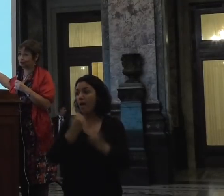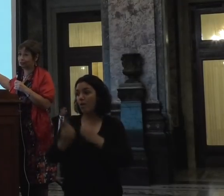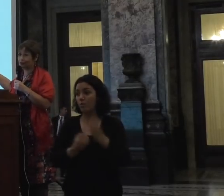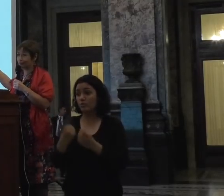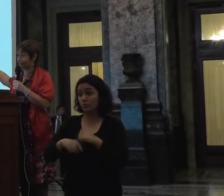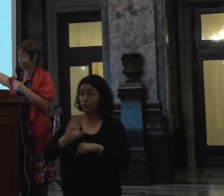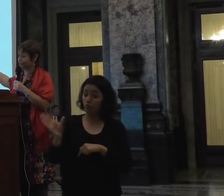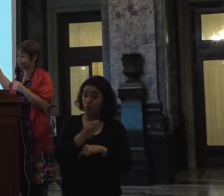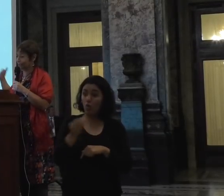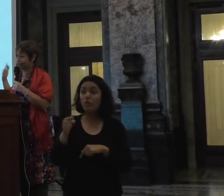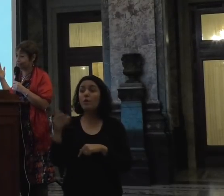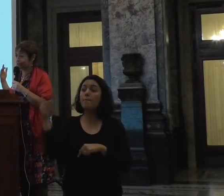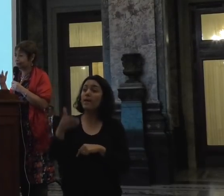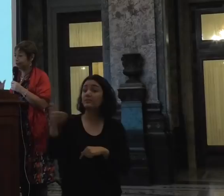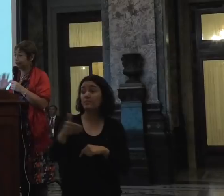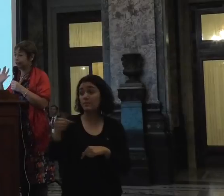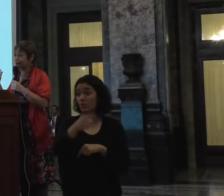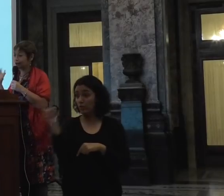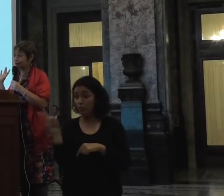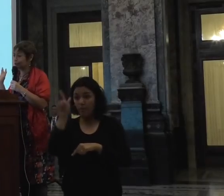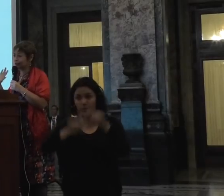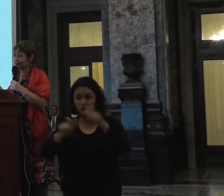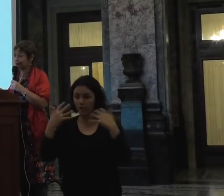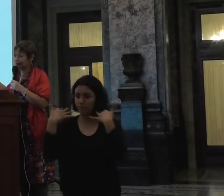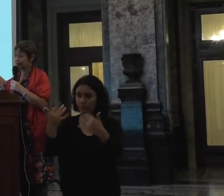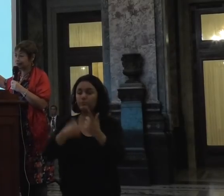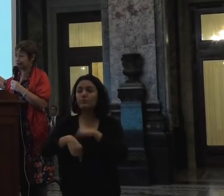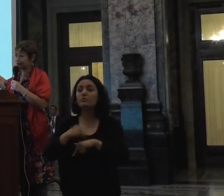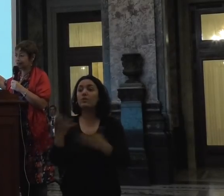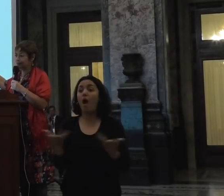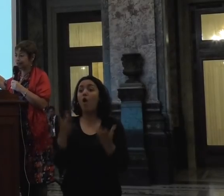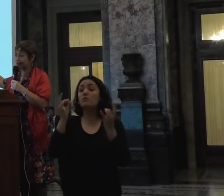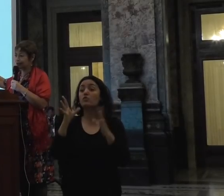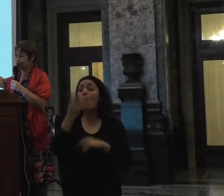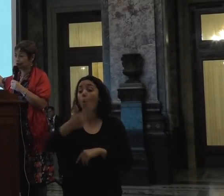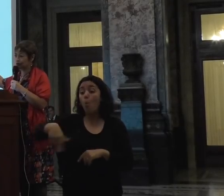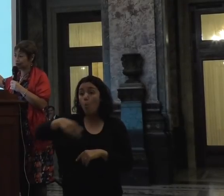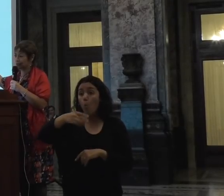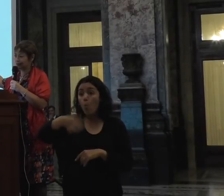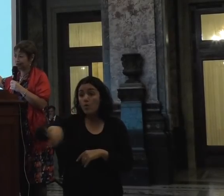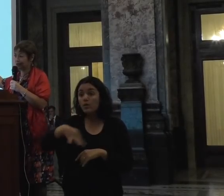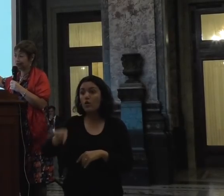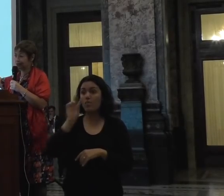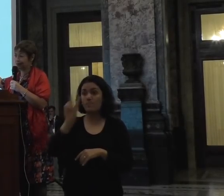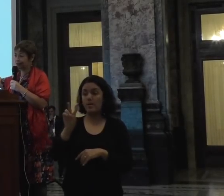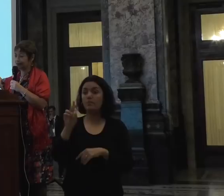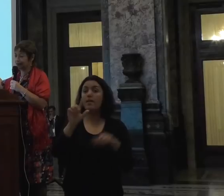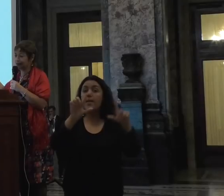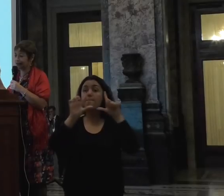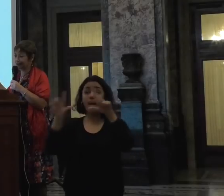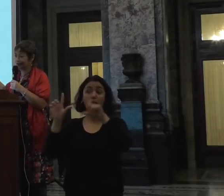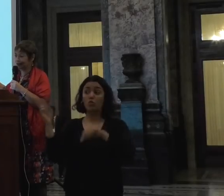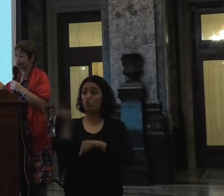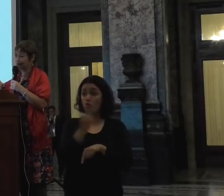todo esto es con participación de la audiencia. Ahora, lo único que tienen que hacer es mirar dos imágenes que van a